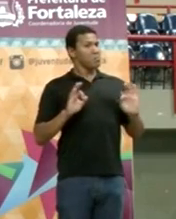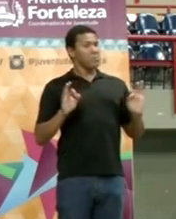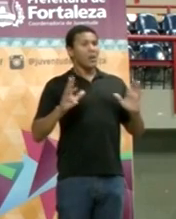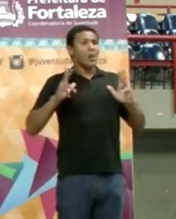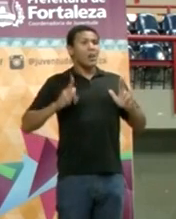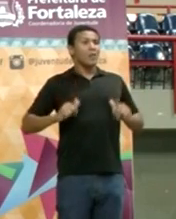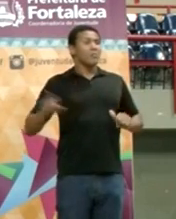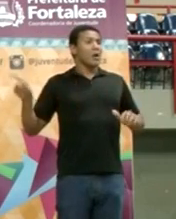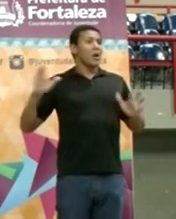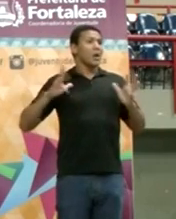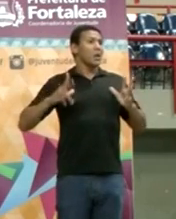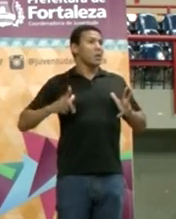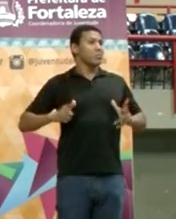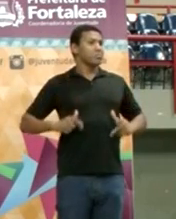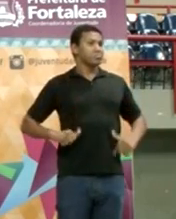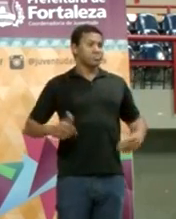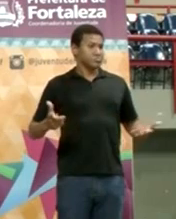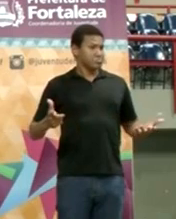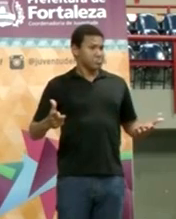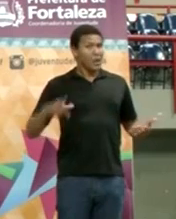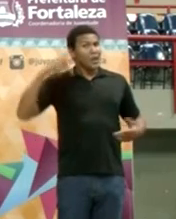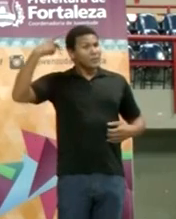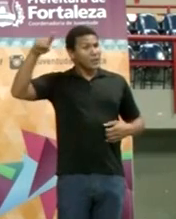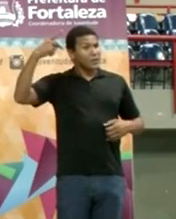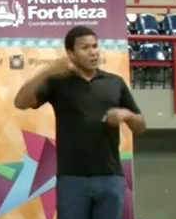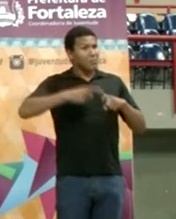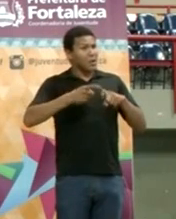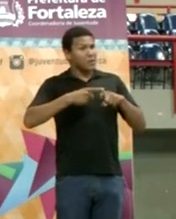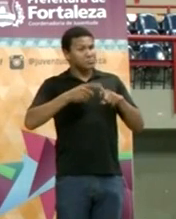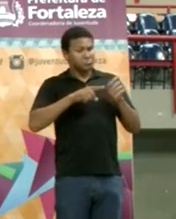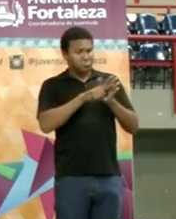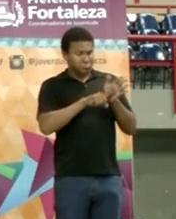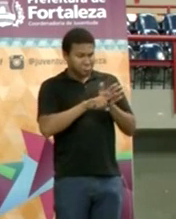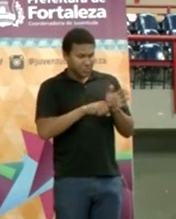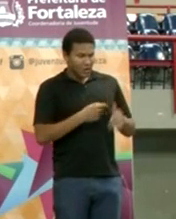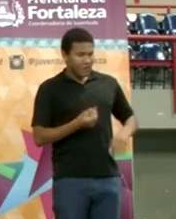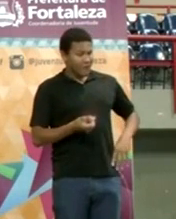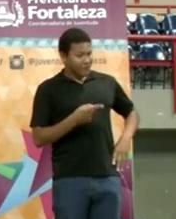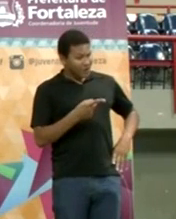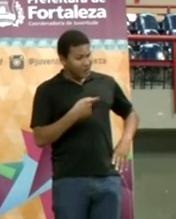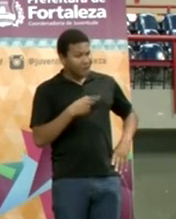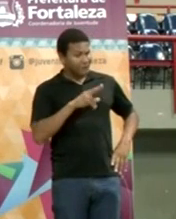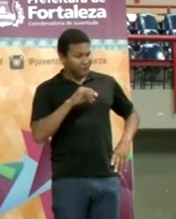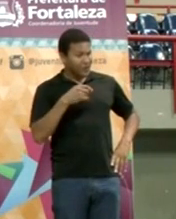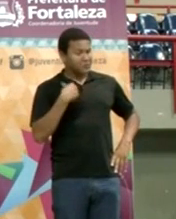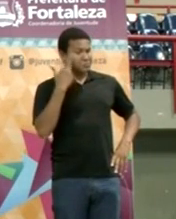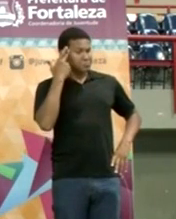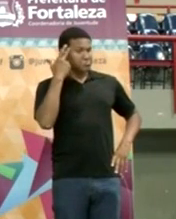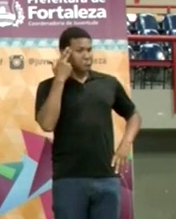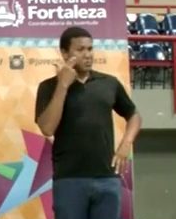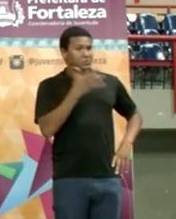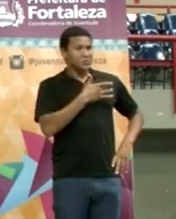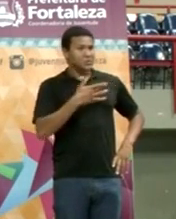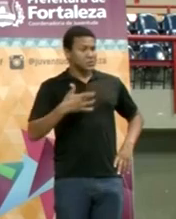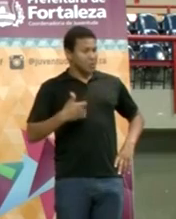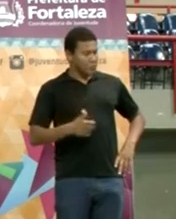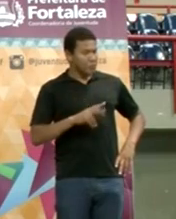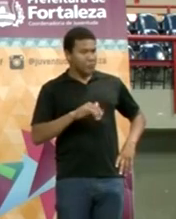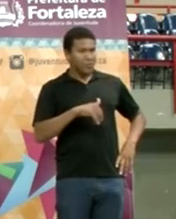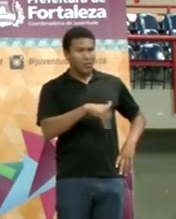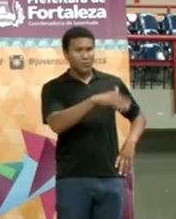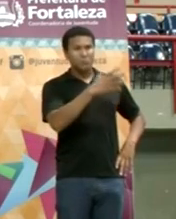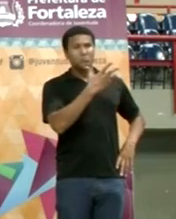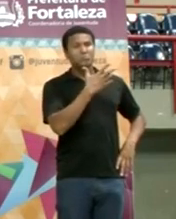acreditam que ele vai morrer de velhice, em decorrência da senilidade dele, e não em decorrência do HIV. Então, essa